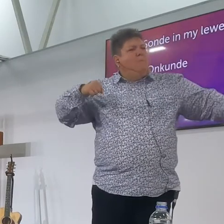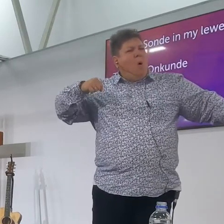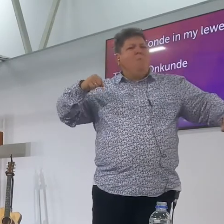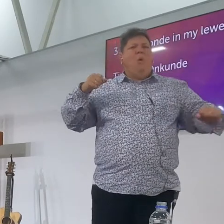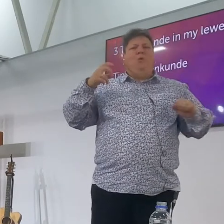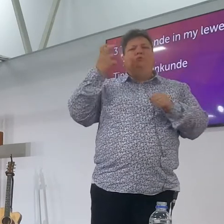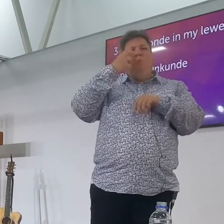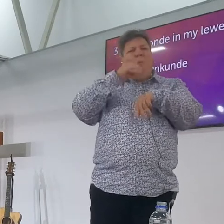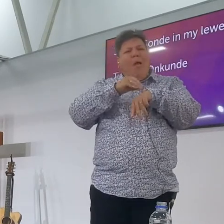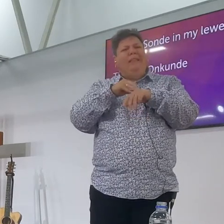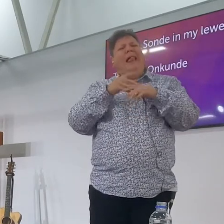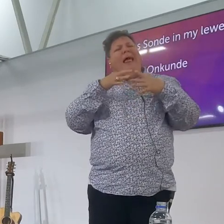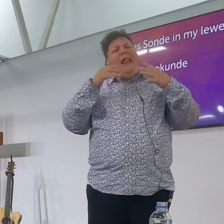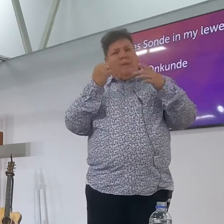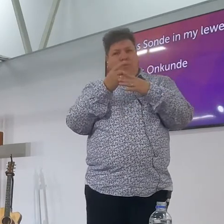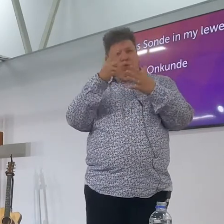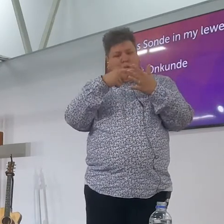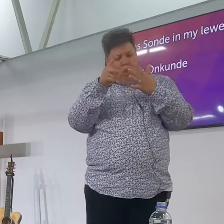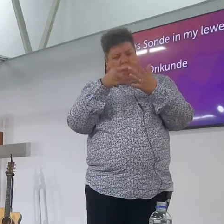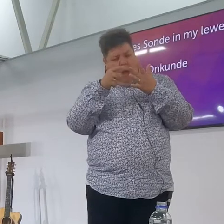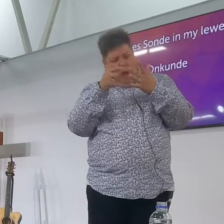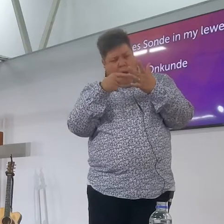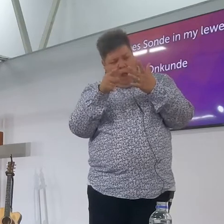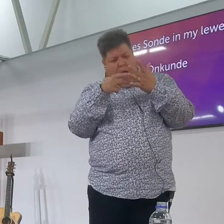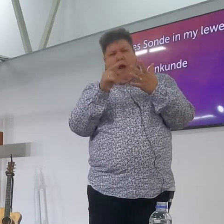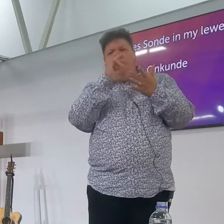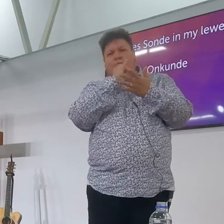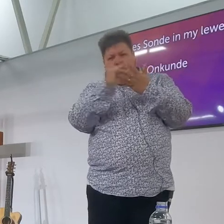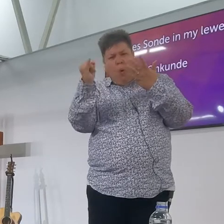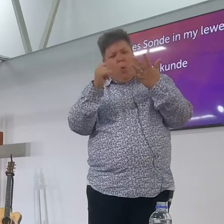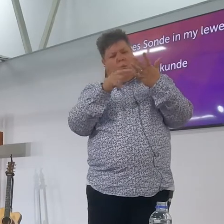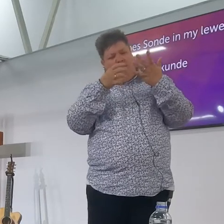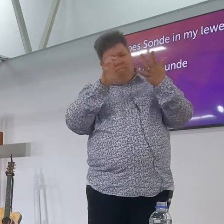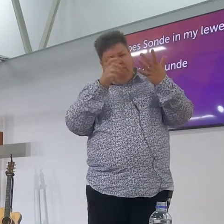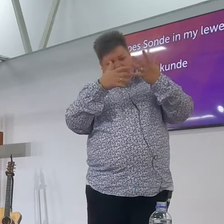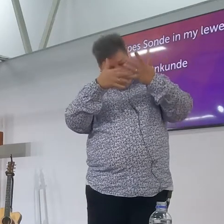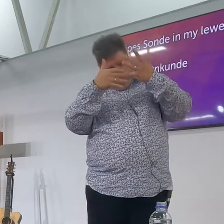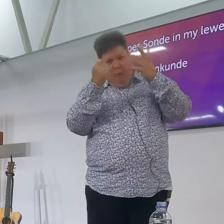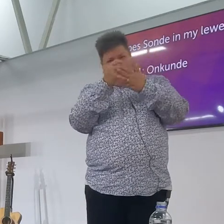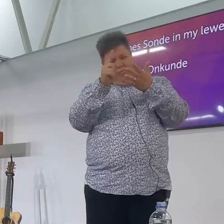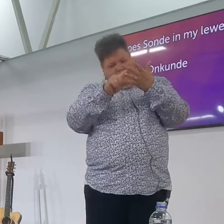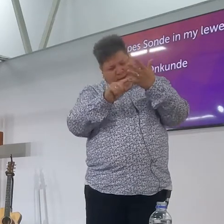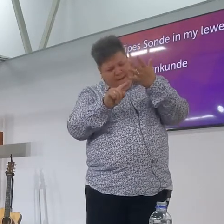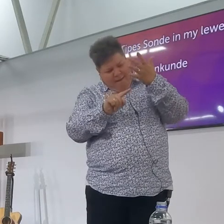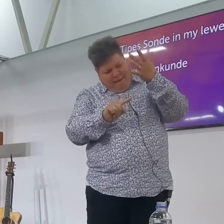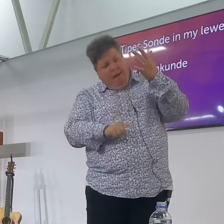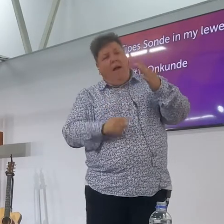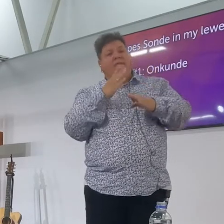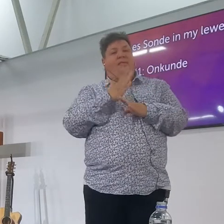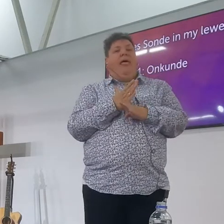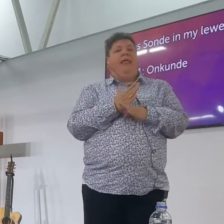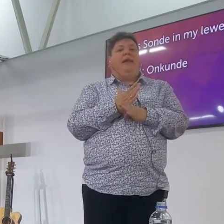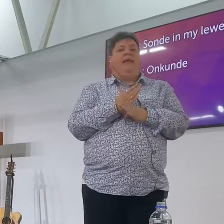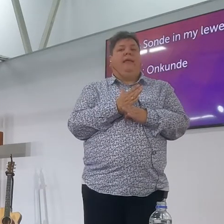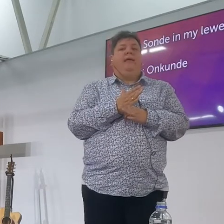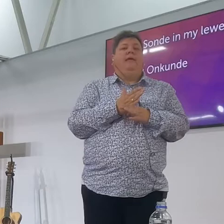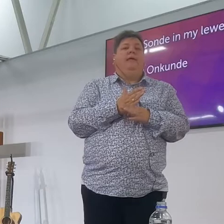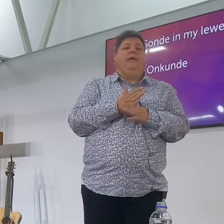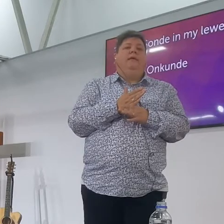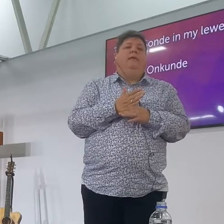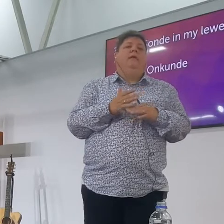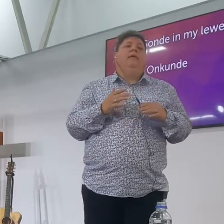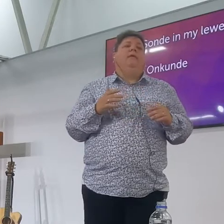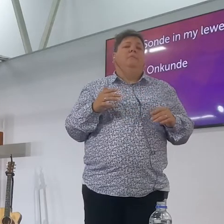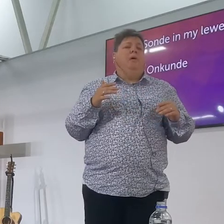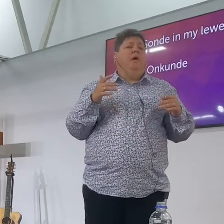weet, en as jy nou dan is, dan kan jy nou begin werk met die vloekery, en die vuilpratery, en die skinnery, en Dis 'n grapie, hoor, maar daar